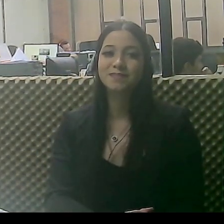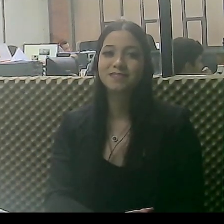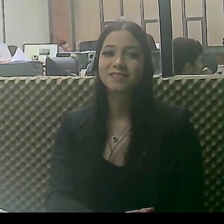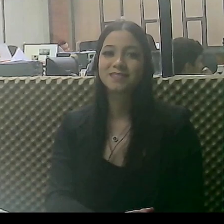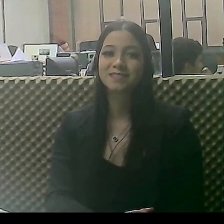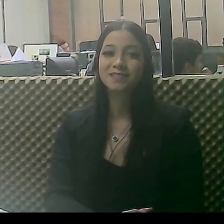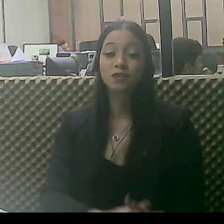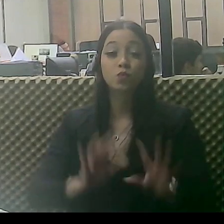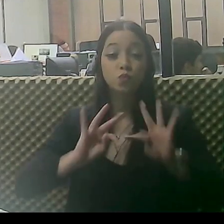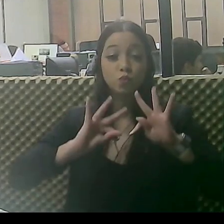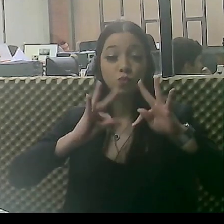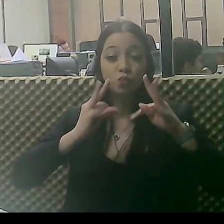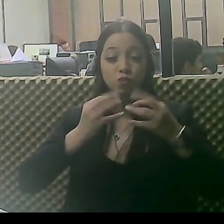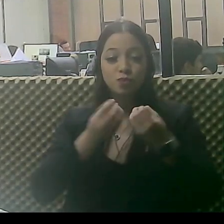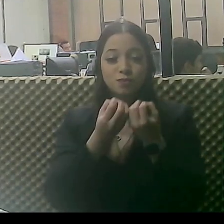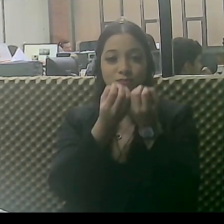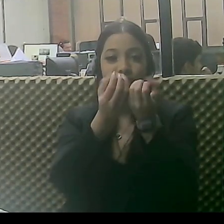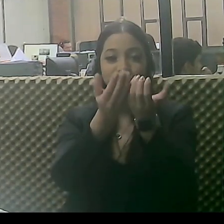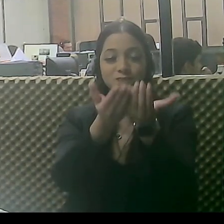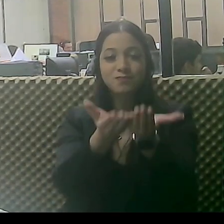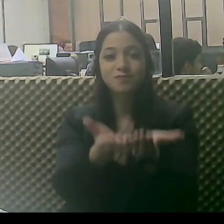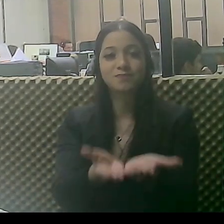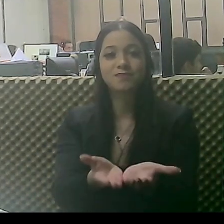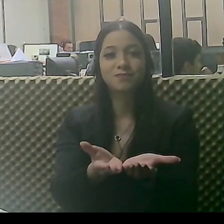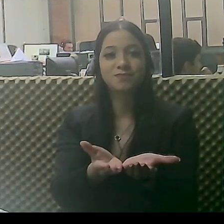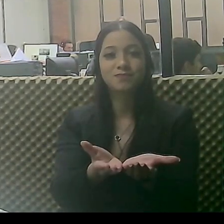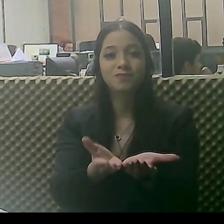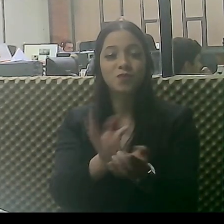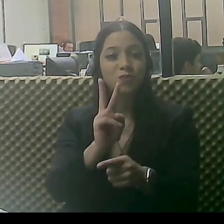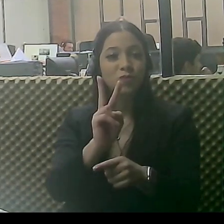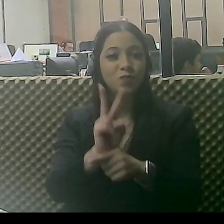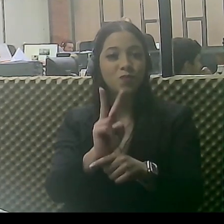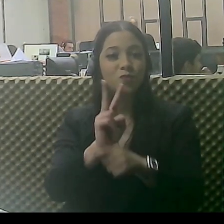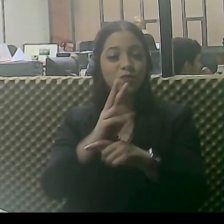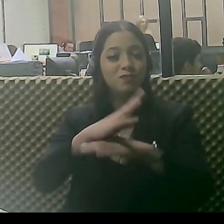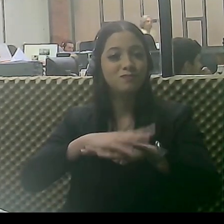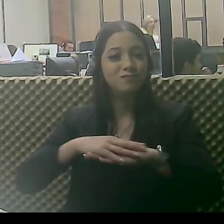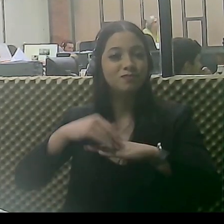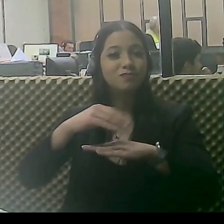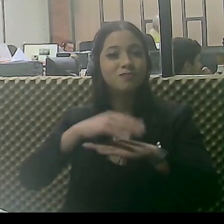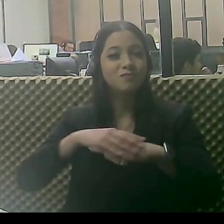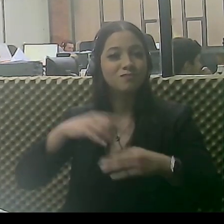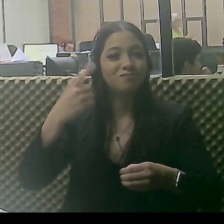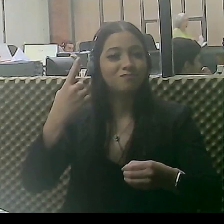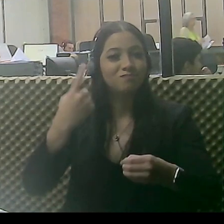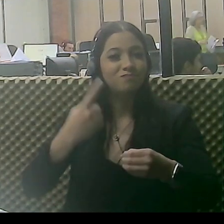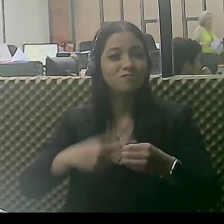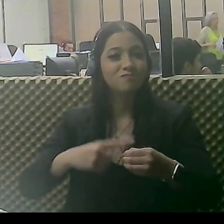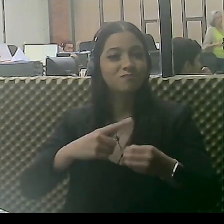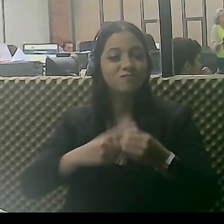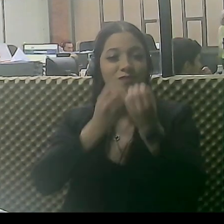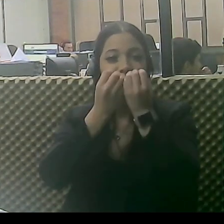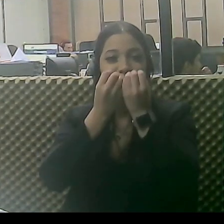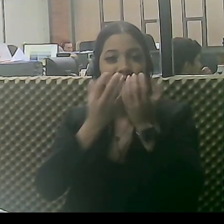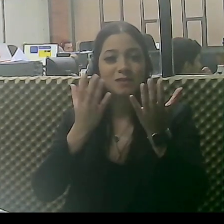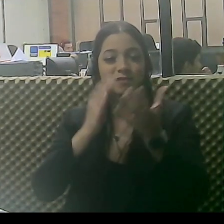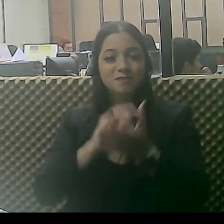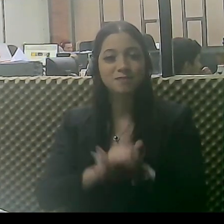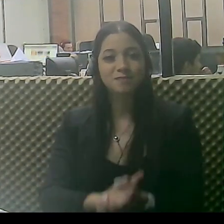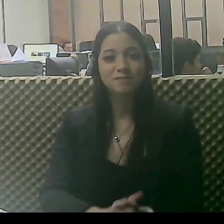E tudo isso é para você, com o cuidado e o carinho de uma cidade que faz bem.